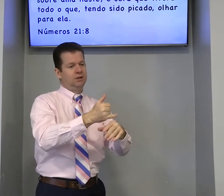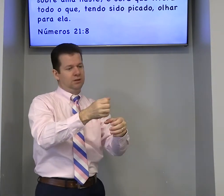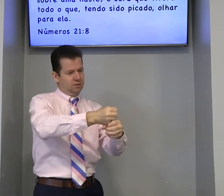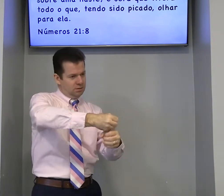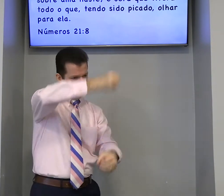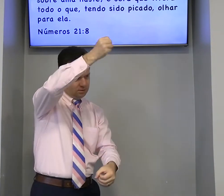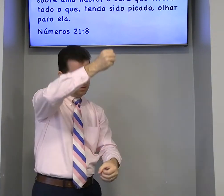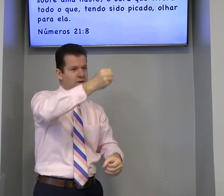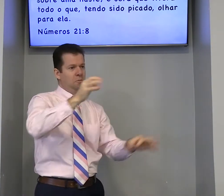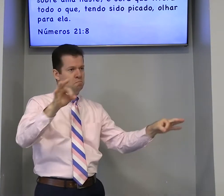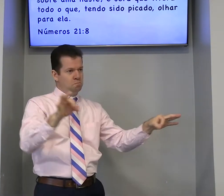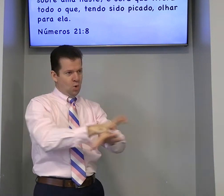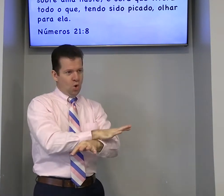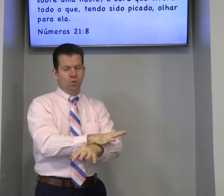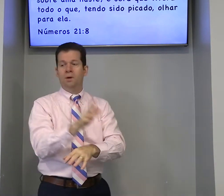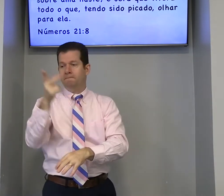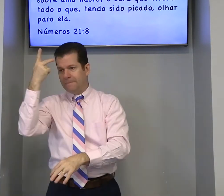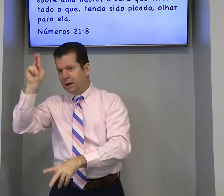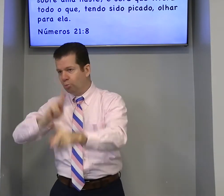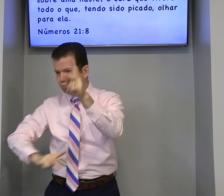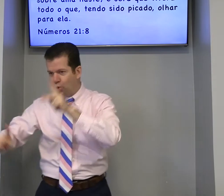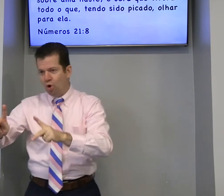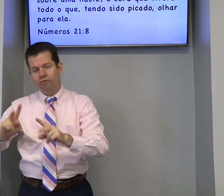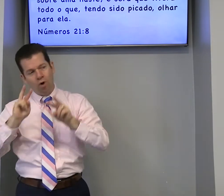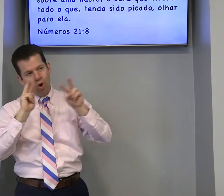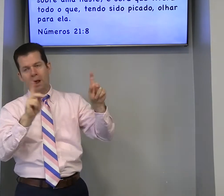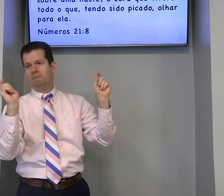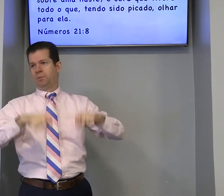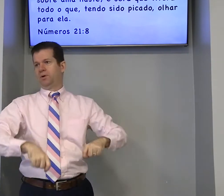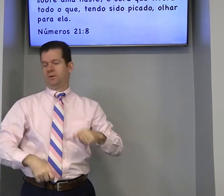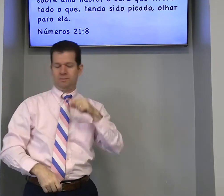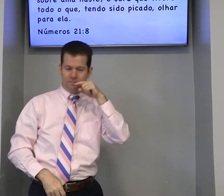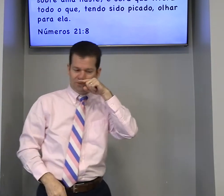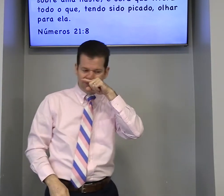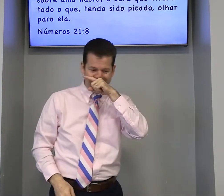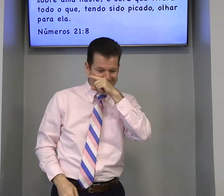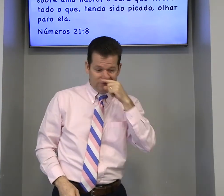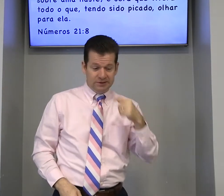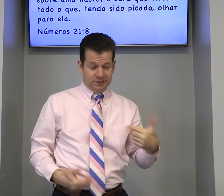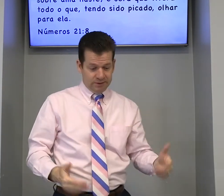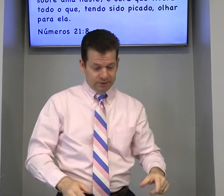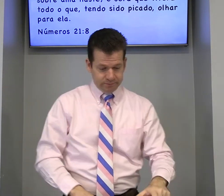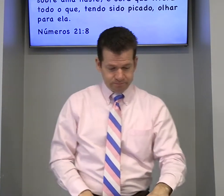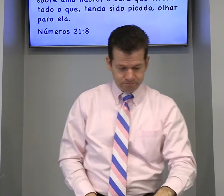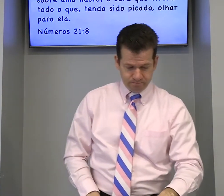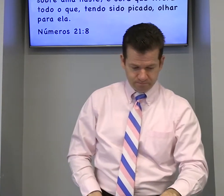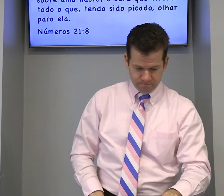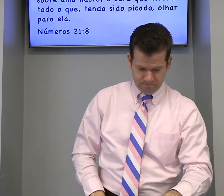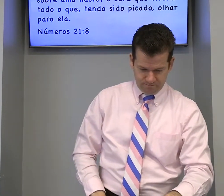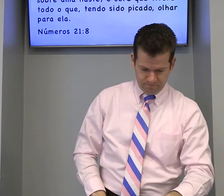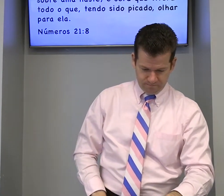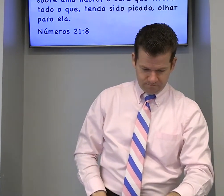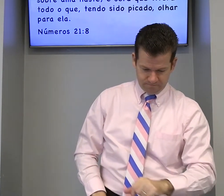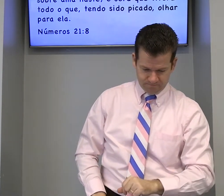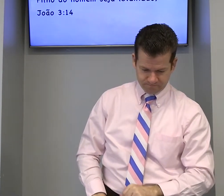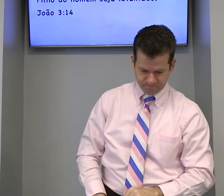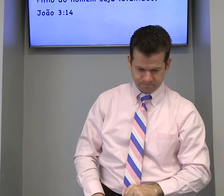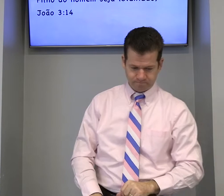Então Moisés fez esse serpente, colocou na haste. E o povo só precisava olhar para a serpente.